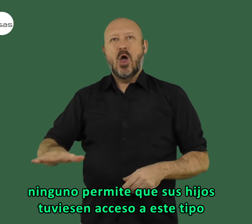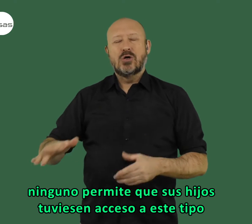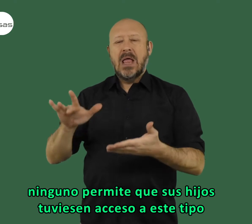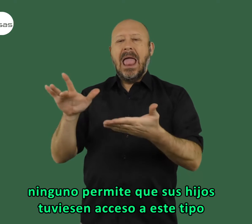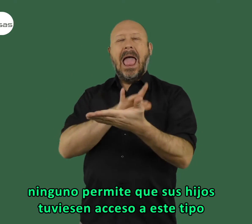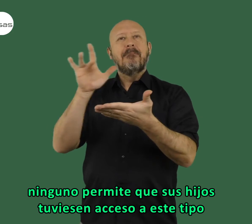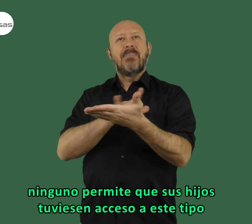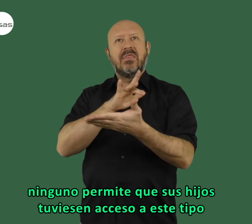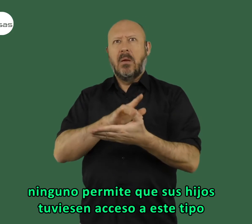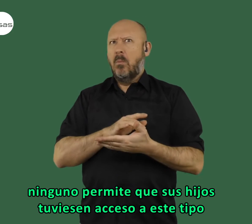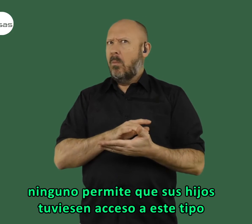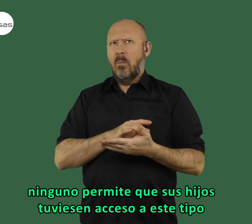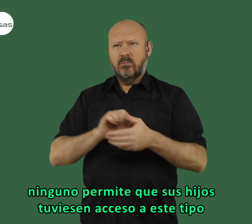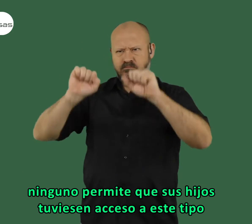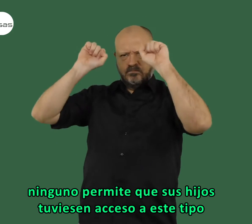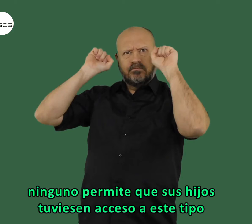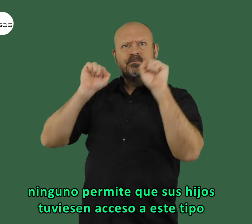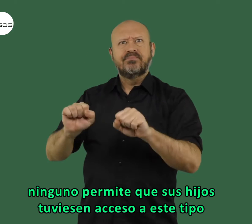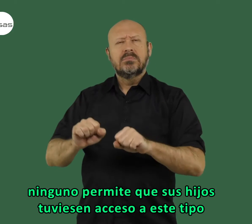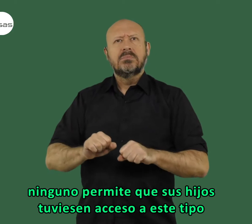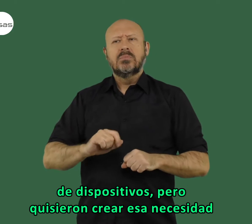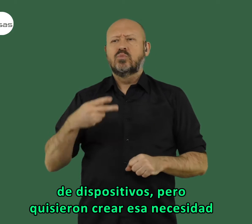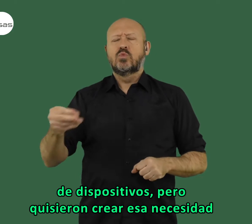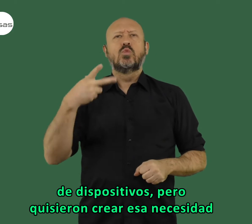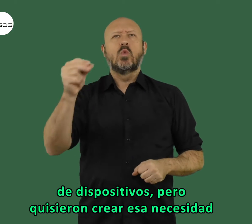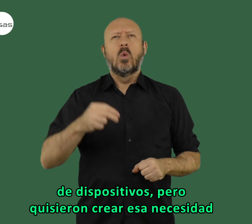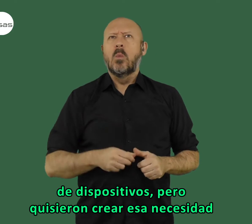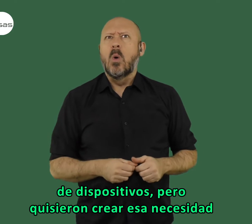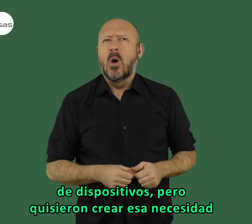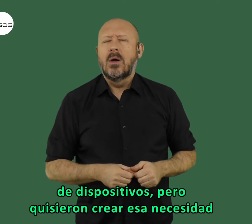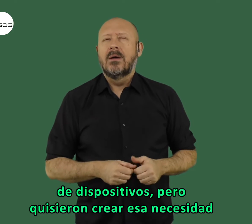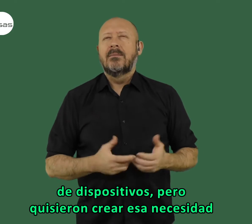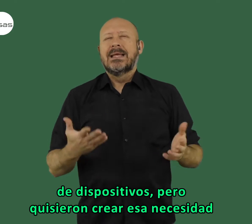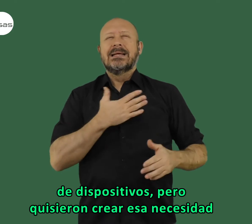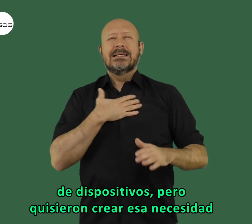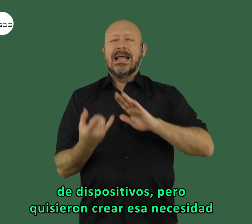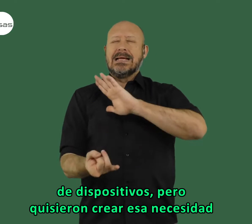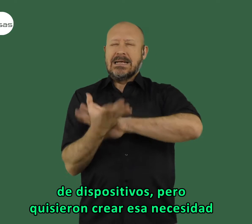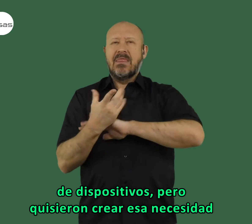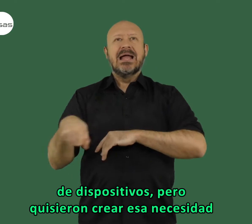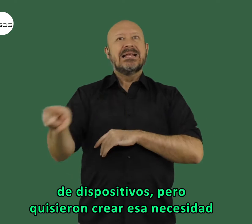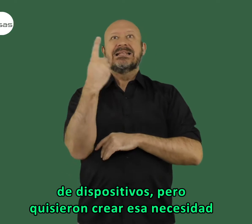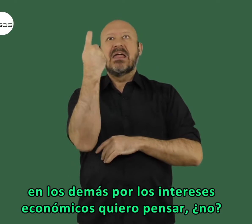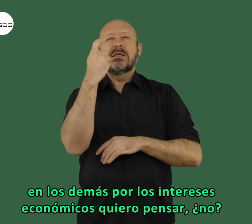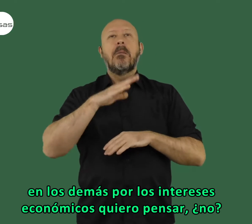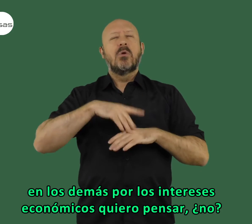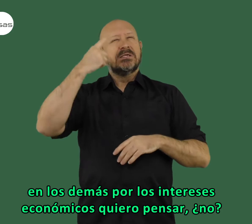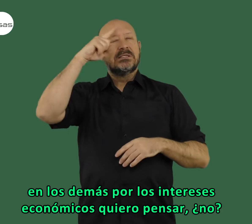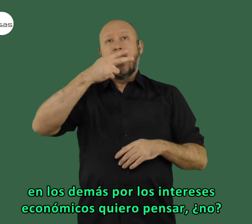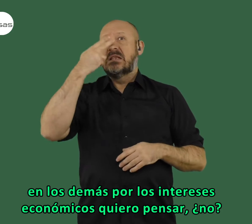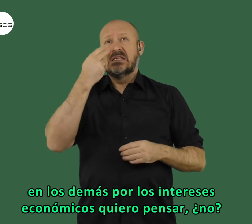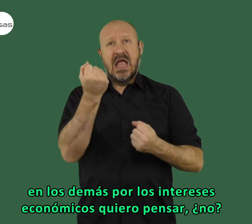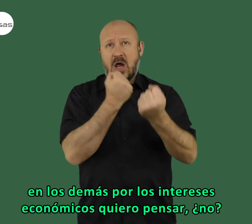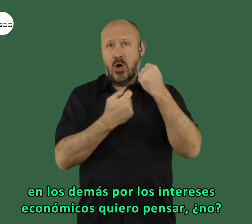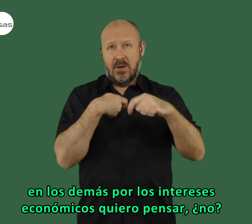que sus hijos tuviesen acceso a este tipo de dispositivos. pero quisieron crear esa necesidad en los demás